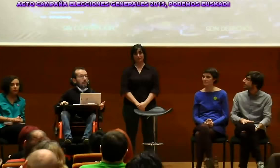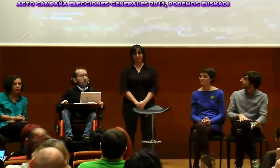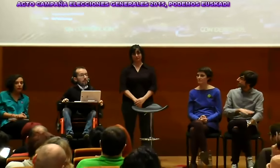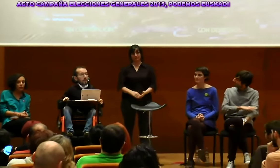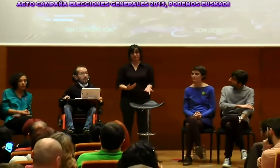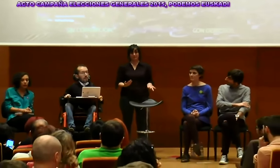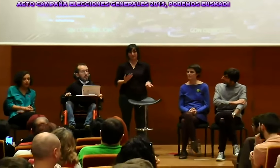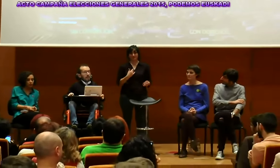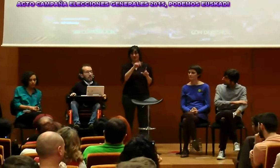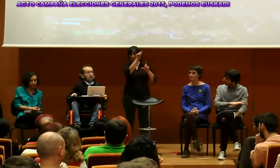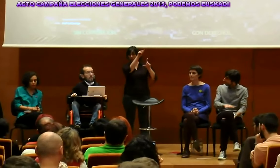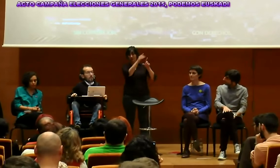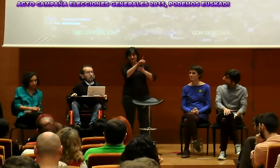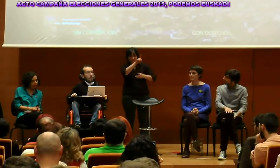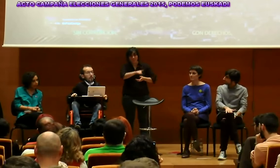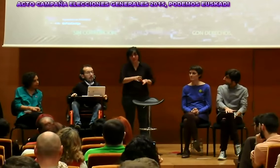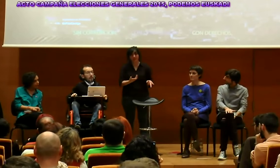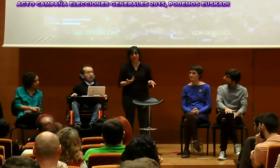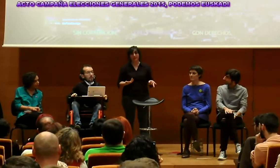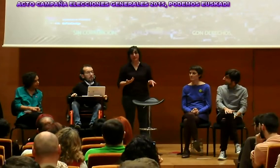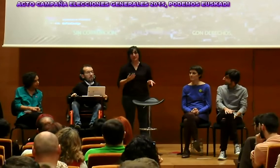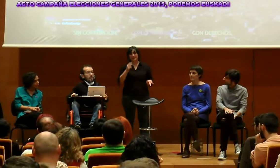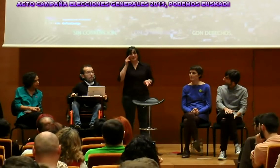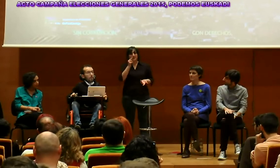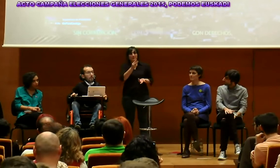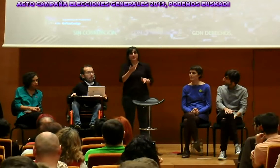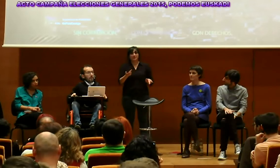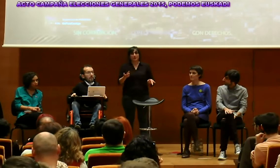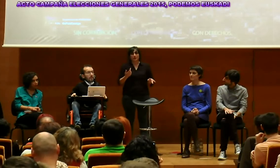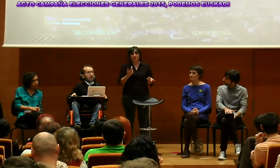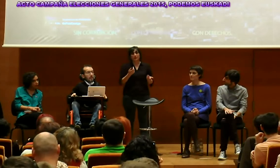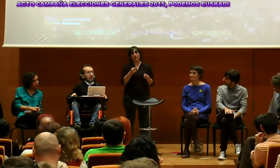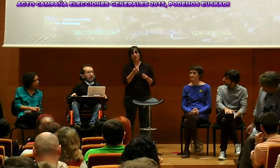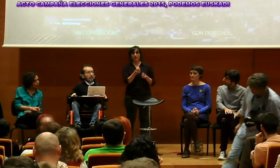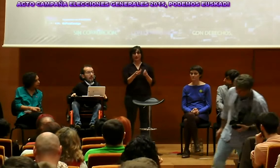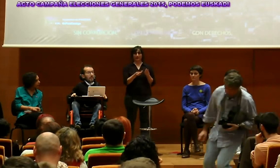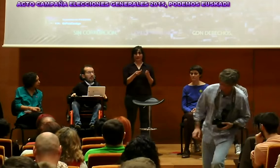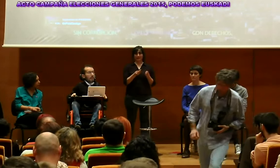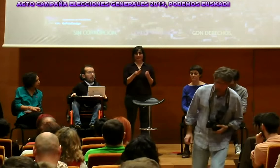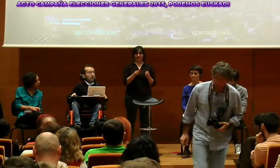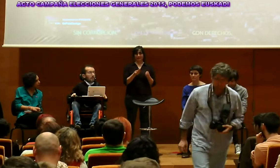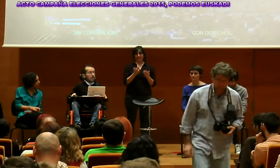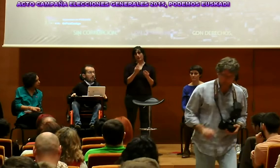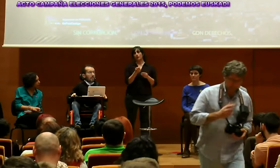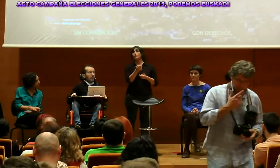Incluso en las encuestas estamos viendo cómo esa curva morada gira hacia